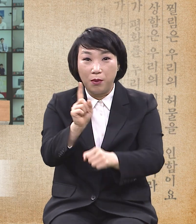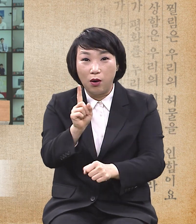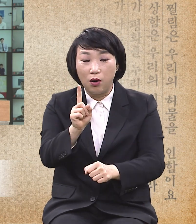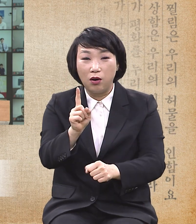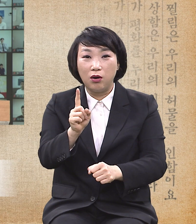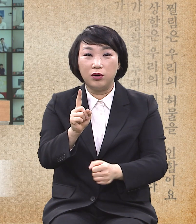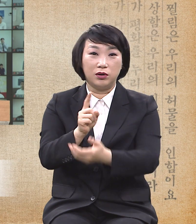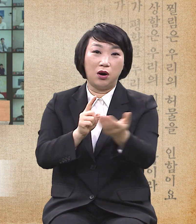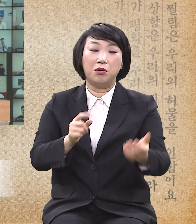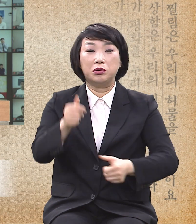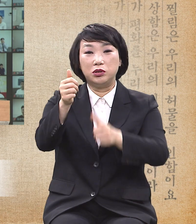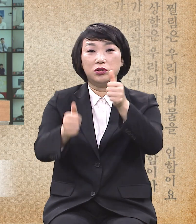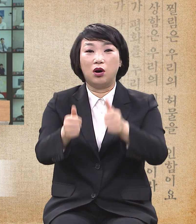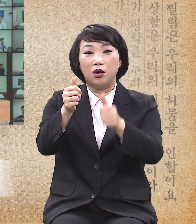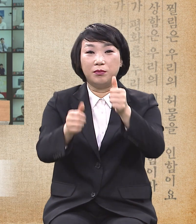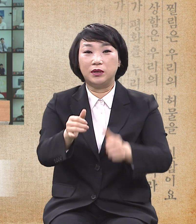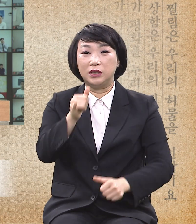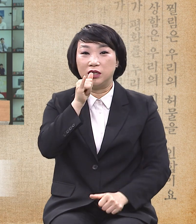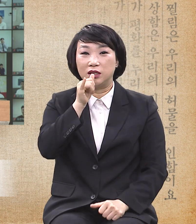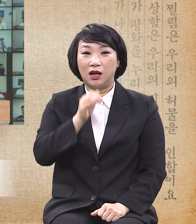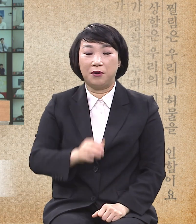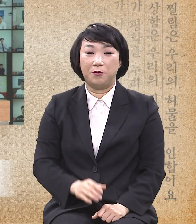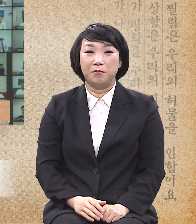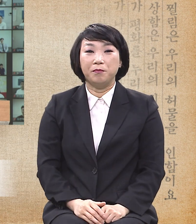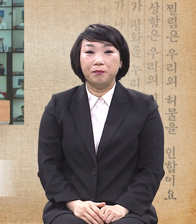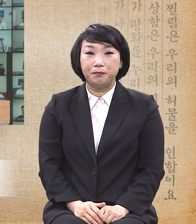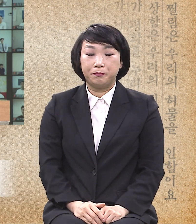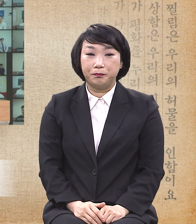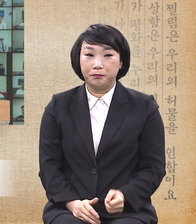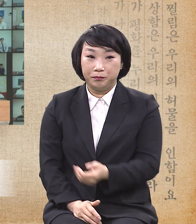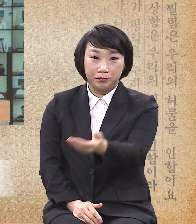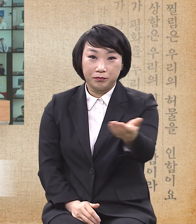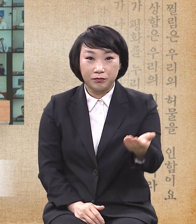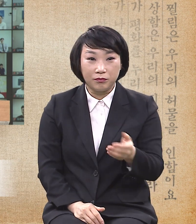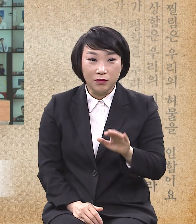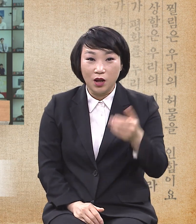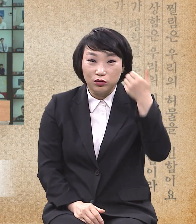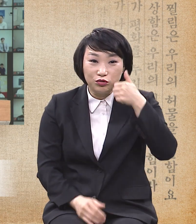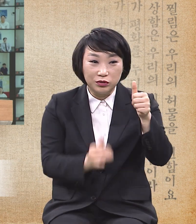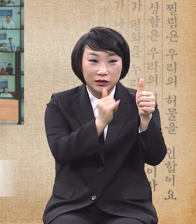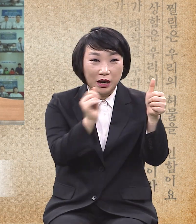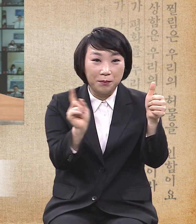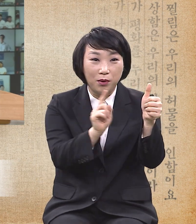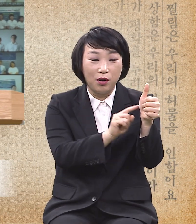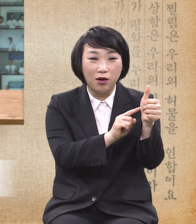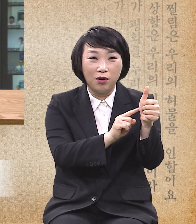공력이 어떠한 것을 시험하게 될 것이다. 여러분 보세요. 어떤 사람은